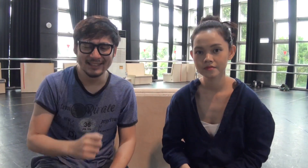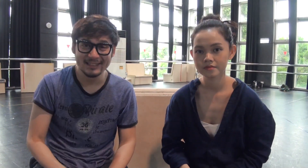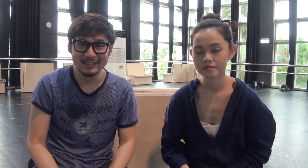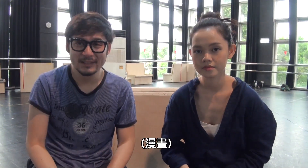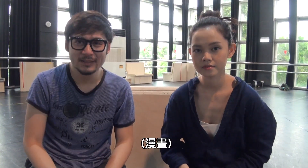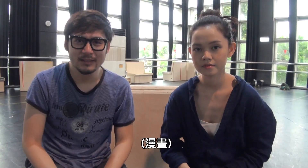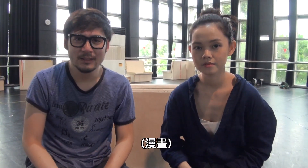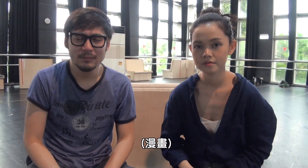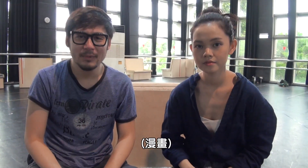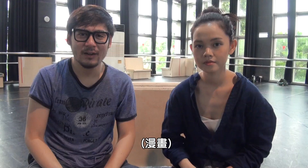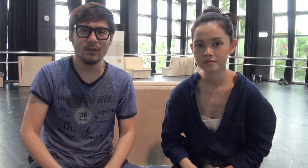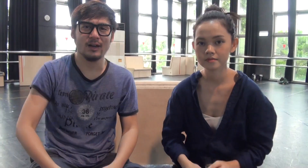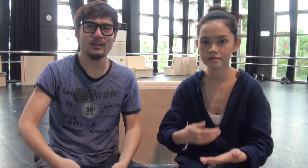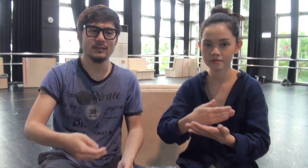漫画， 漫画。